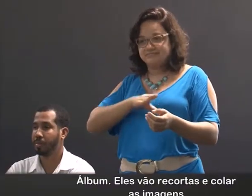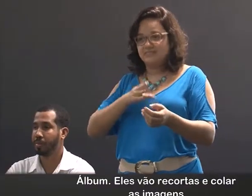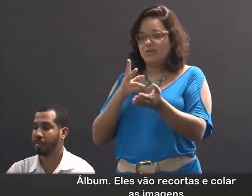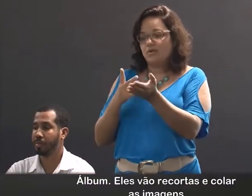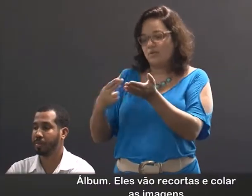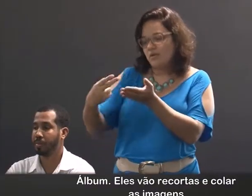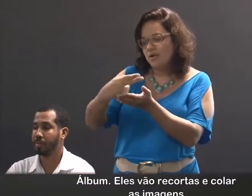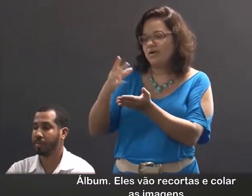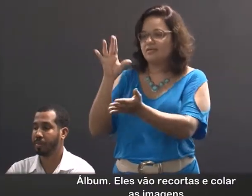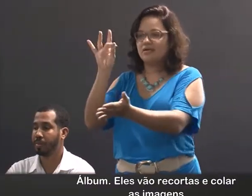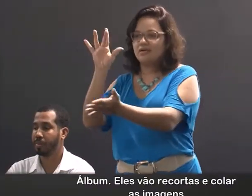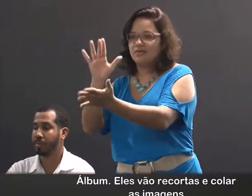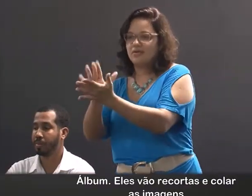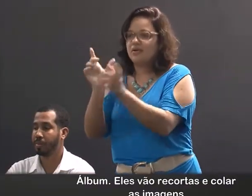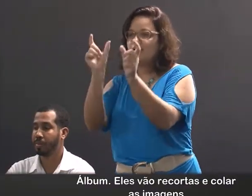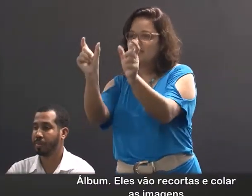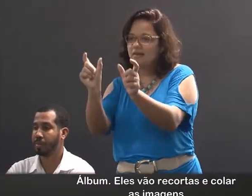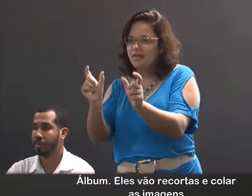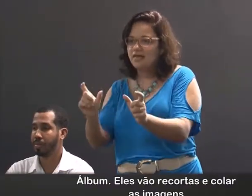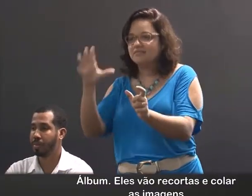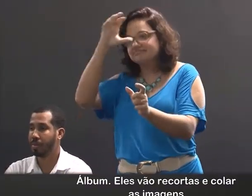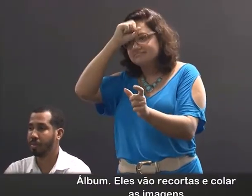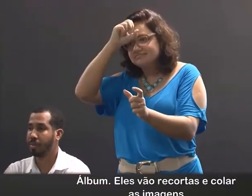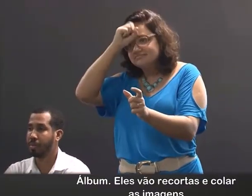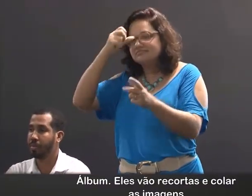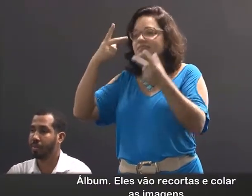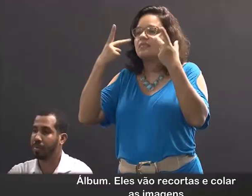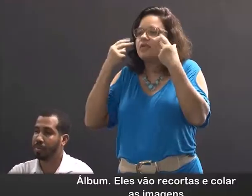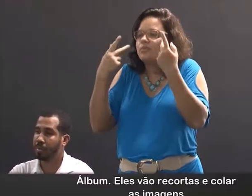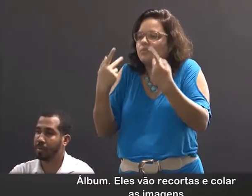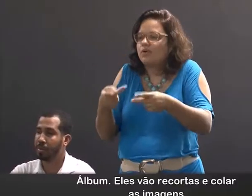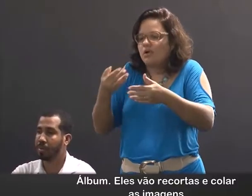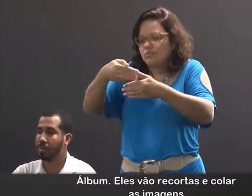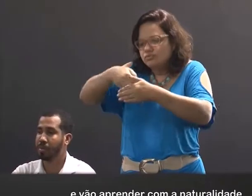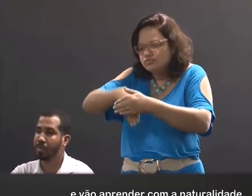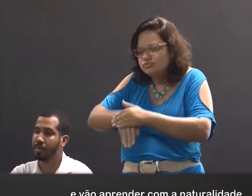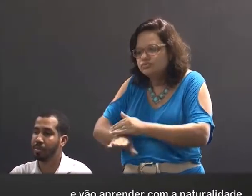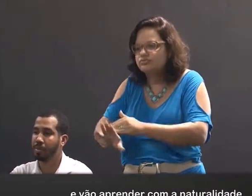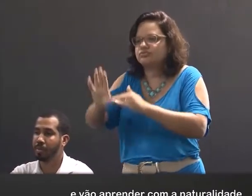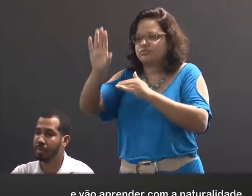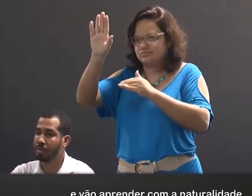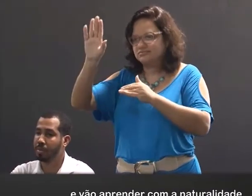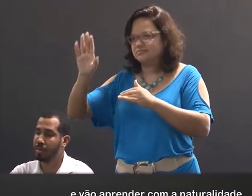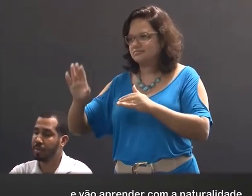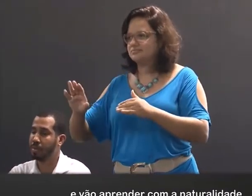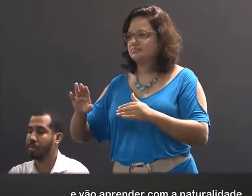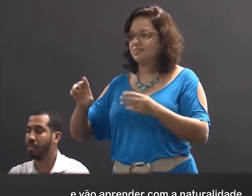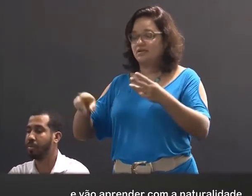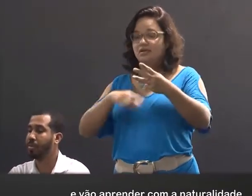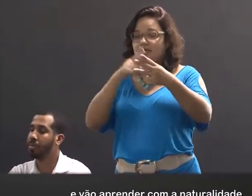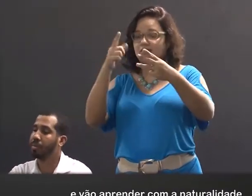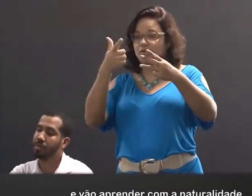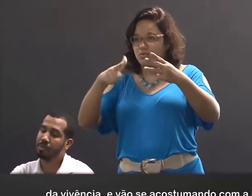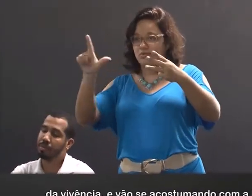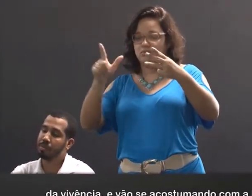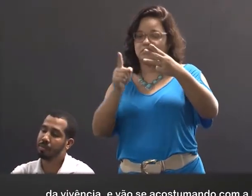Álbum. Por exemplo, eles vão recortar e colar as imagens e vão aprender com a naturalidade da vivência e